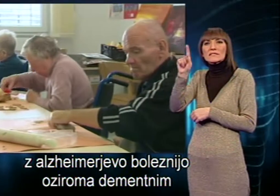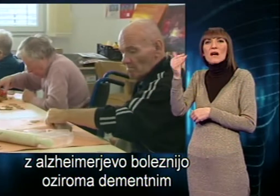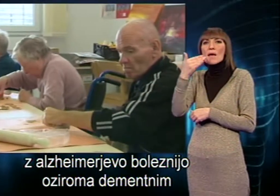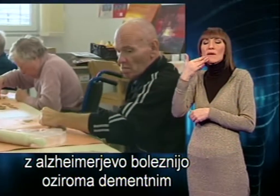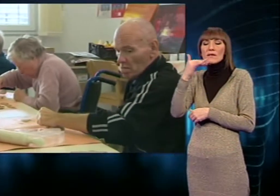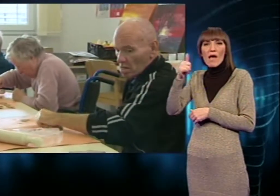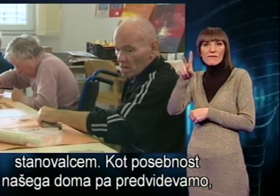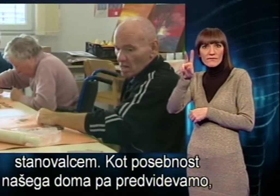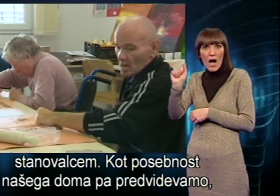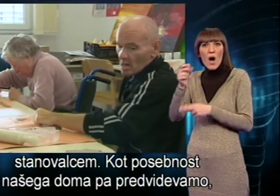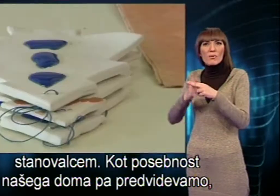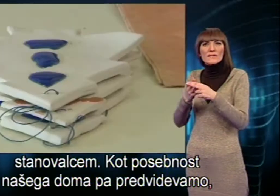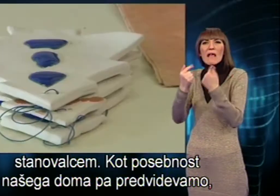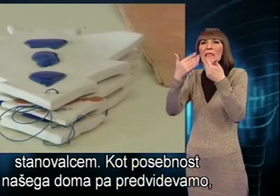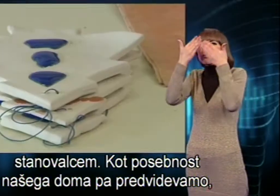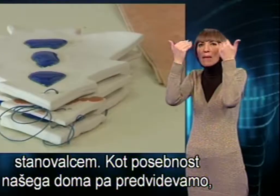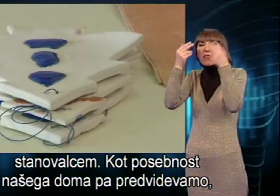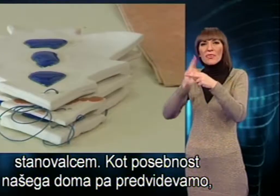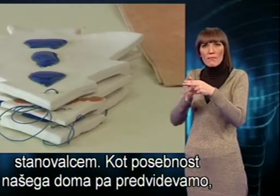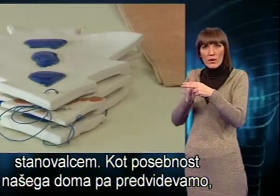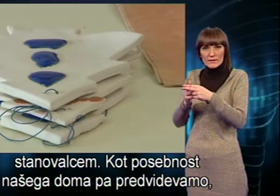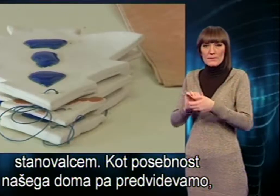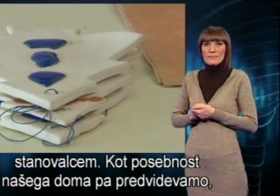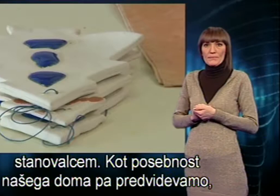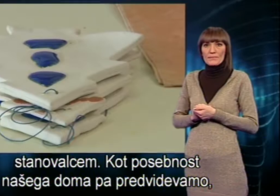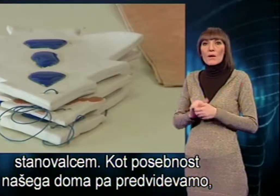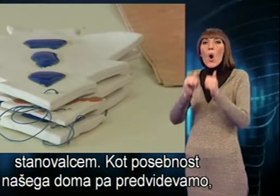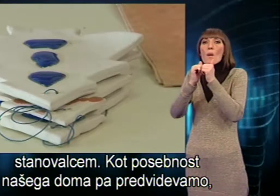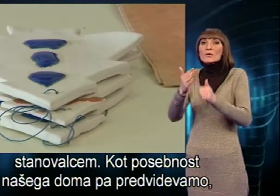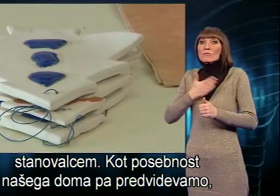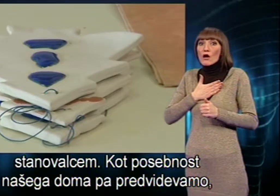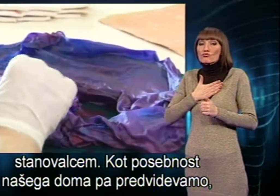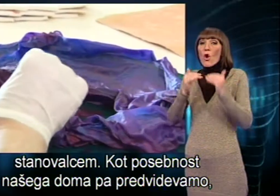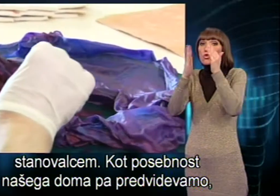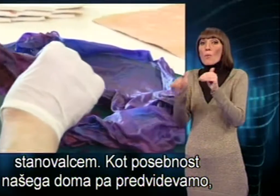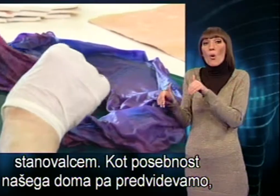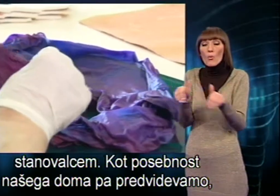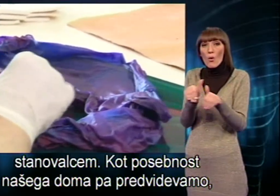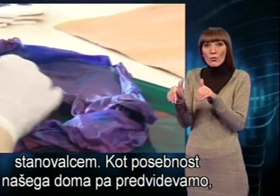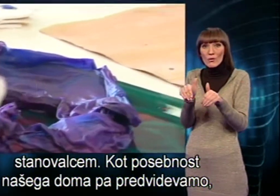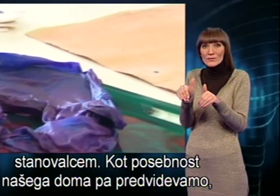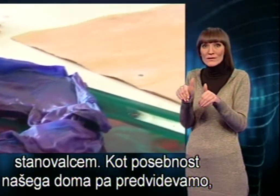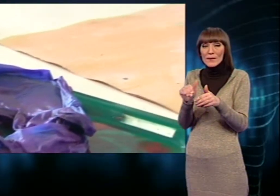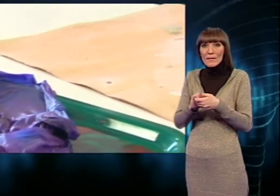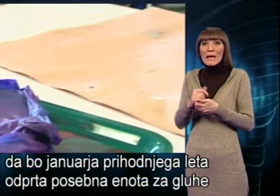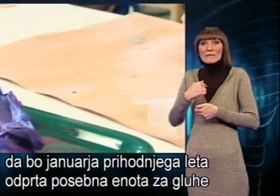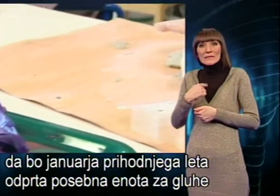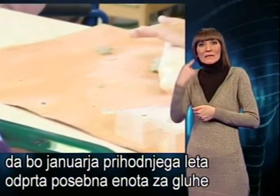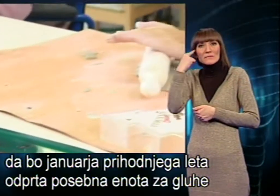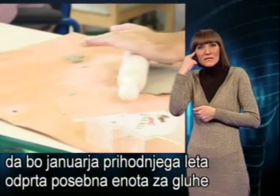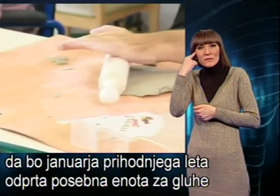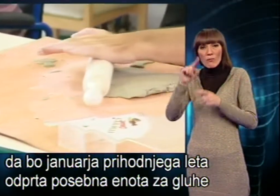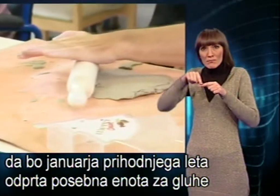oziroma dementnim stanovalcem. Kot posebnost našega doma pa seveda predvidevamo, da bo v